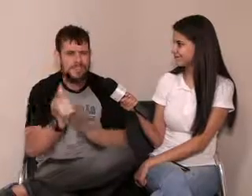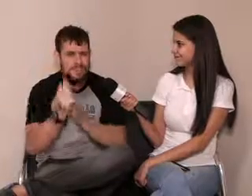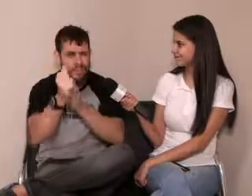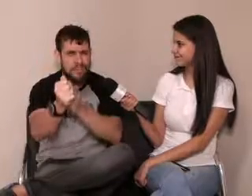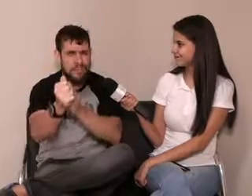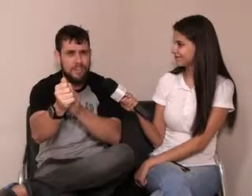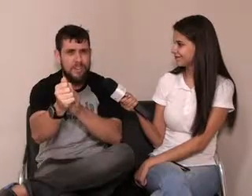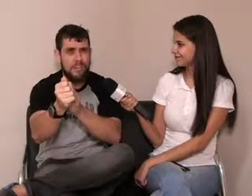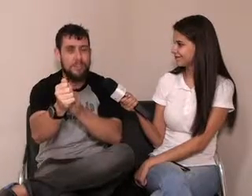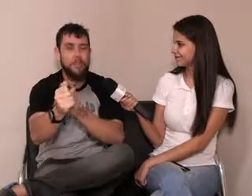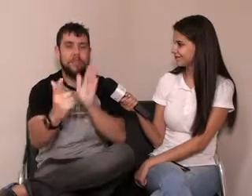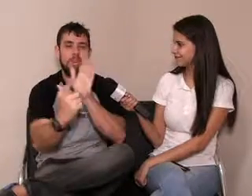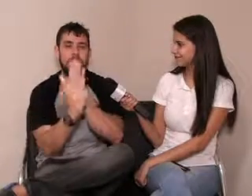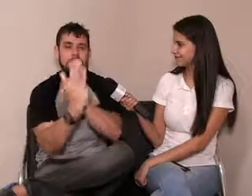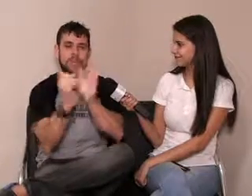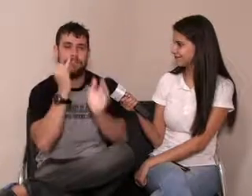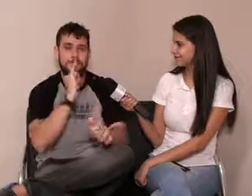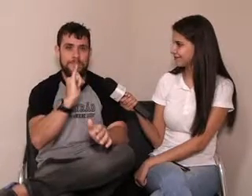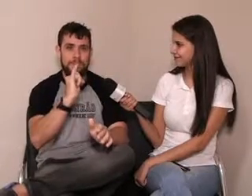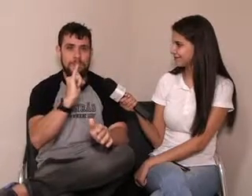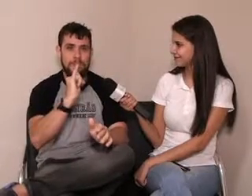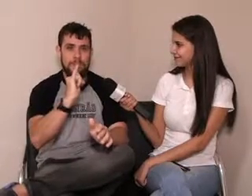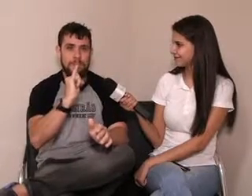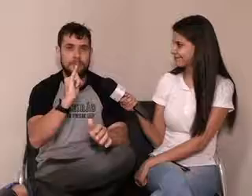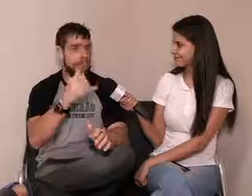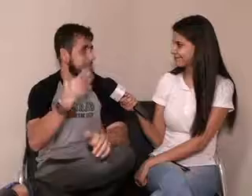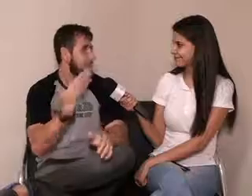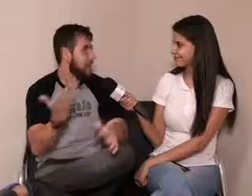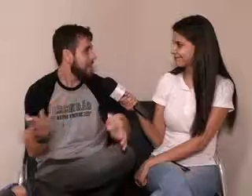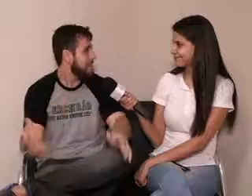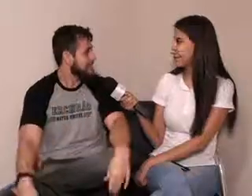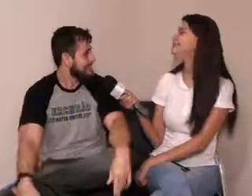seguir o que a lei diz. Esse é o meu recado.